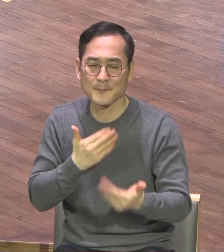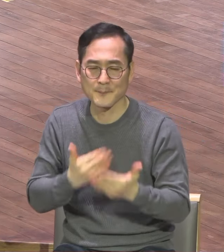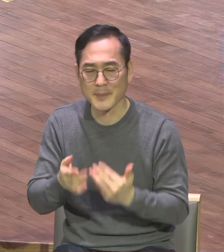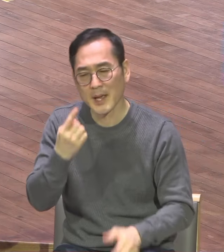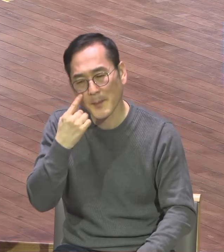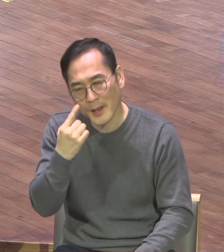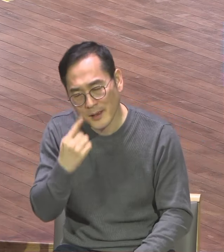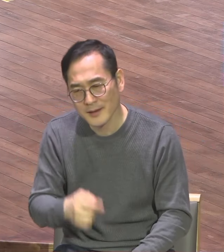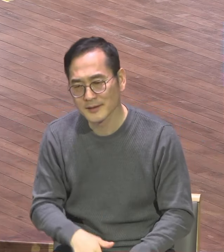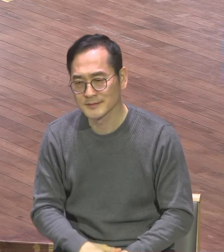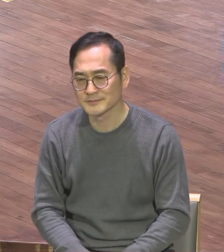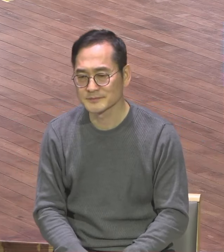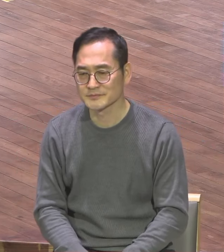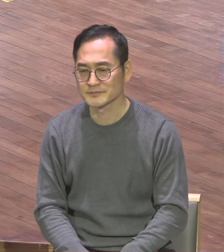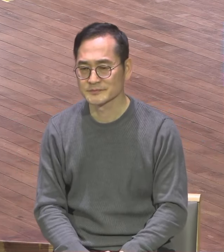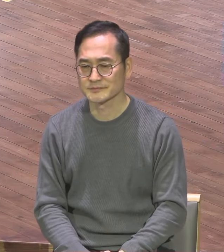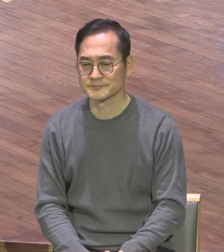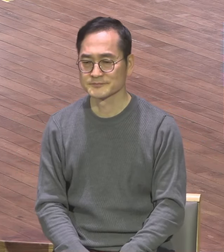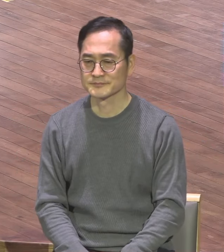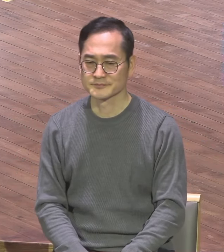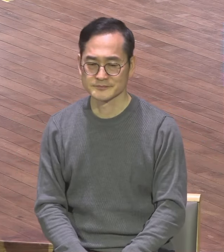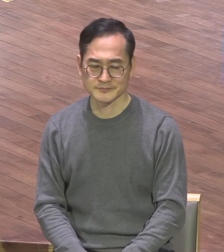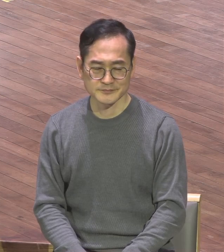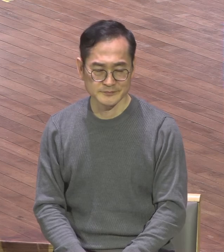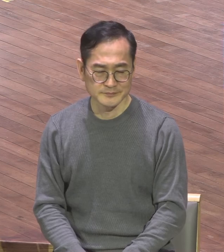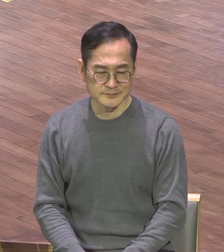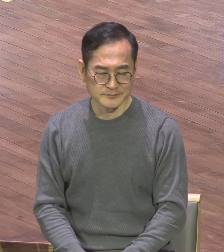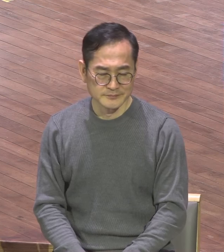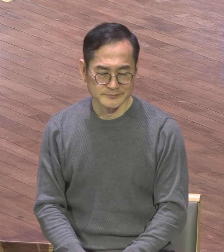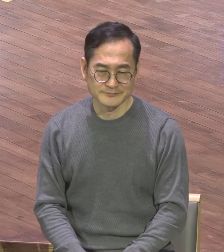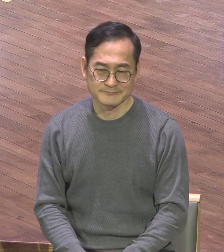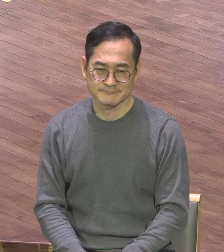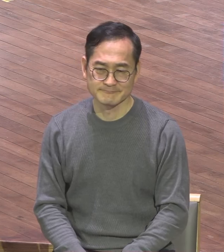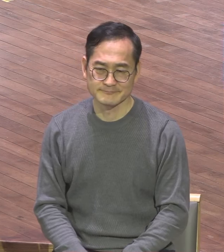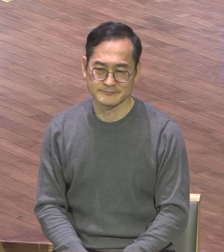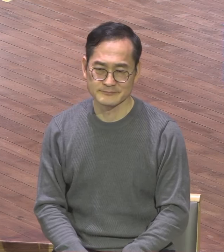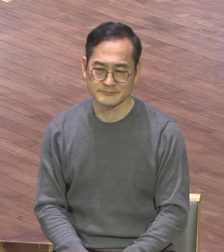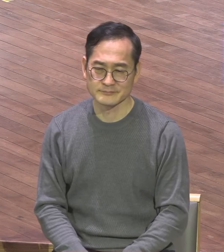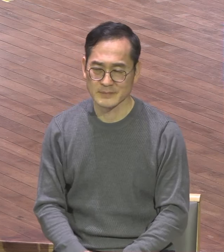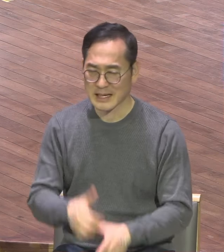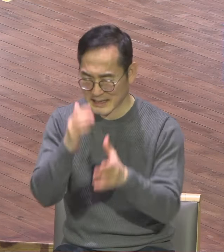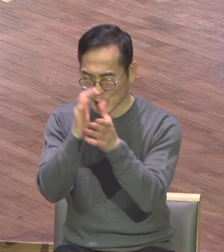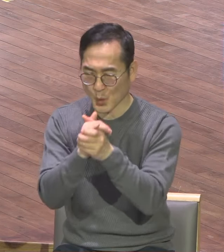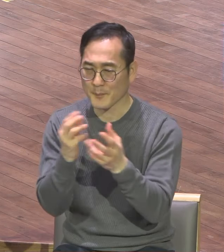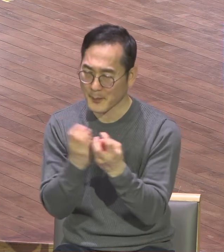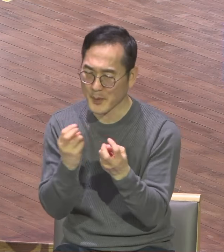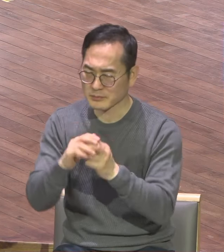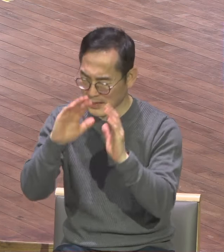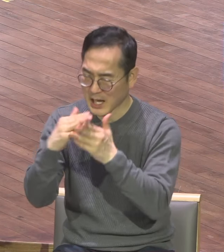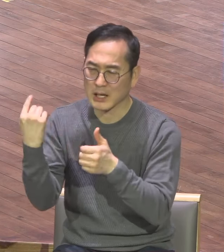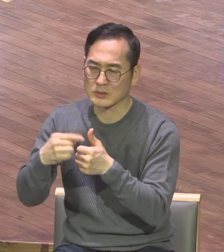이것만큼 감사할 일이 어디 있어요? 이렇게 신앙생활을 세밀하게 구체적으로 기도를 이렇게 하라고 기도할 수 있는 걸